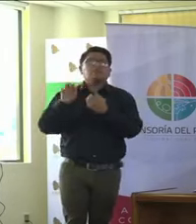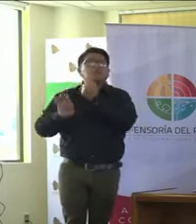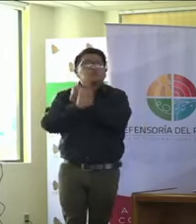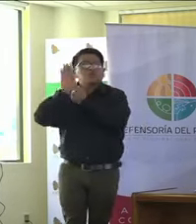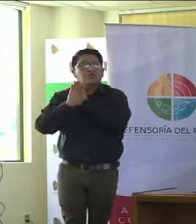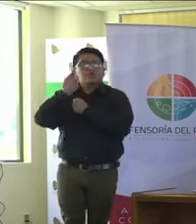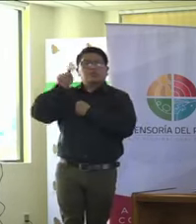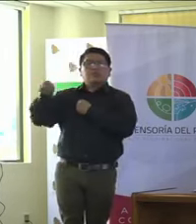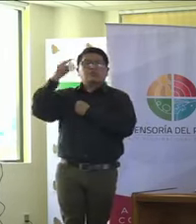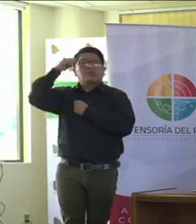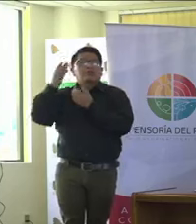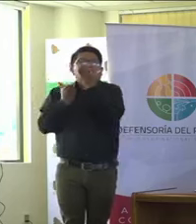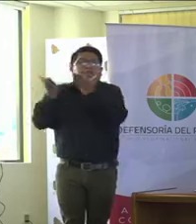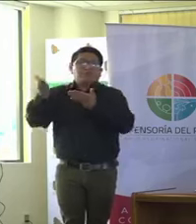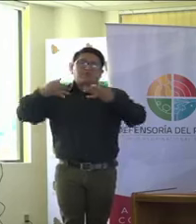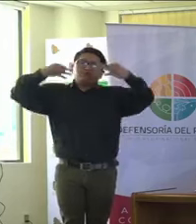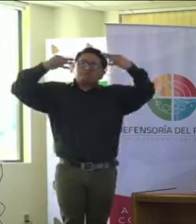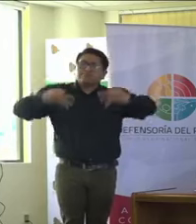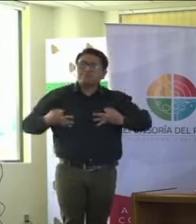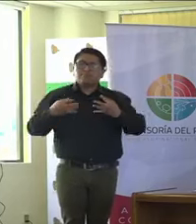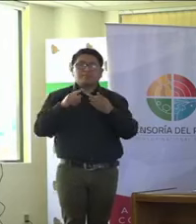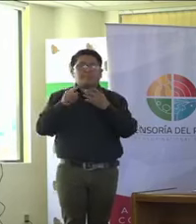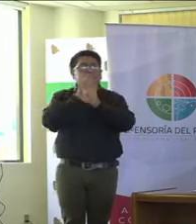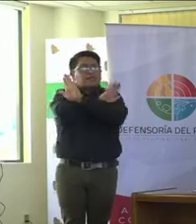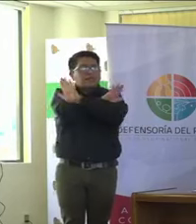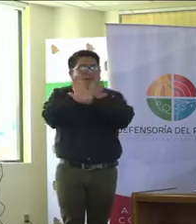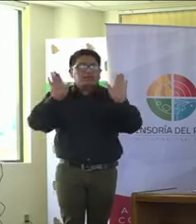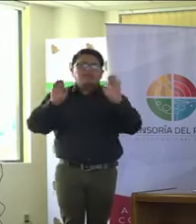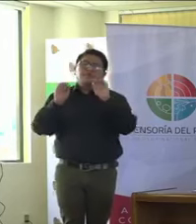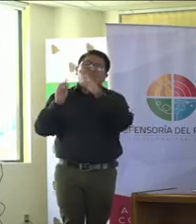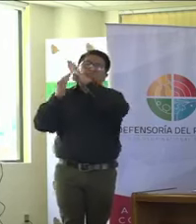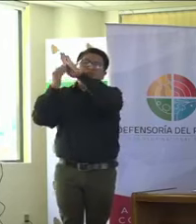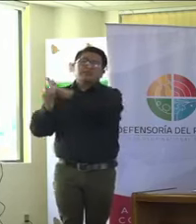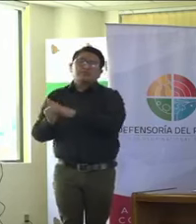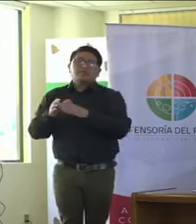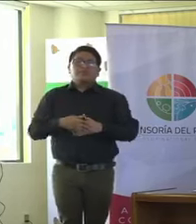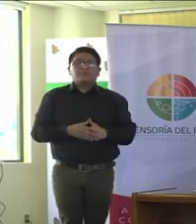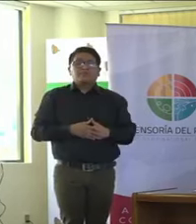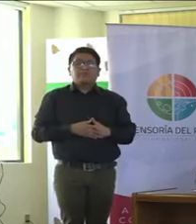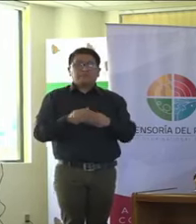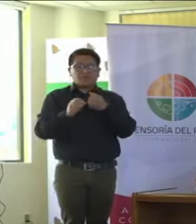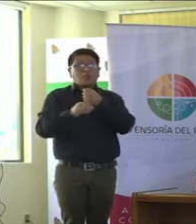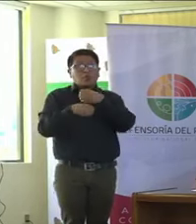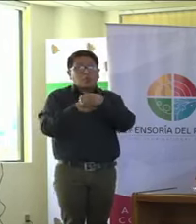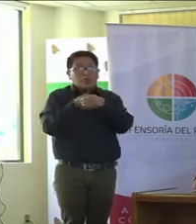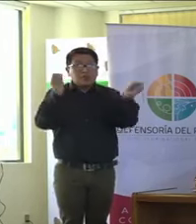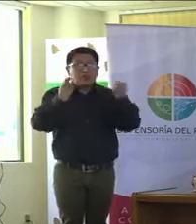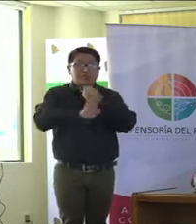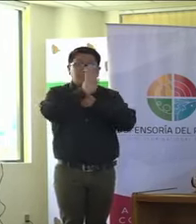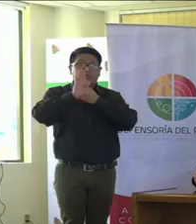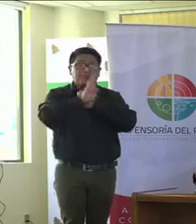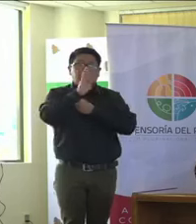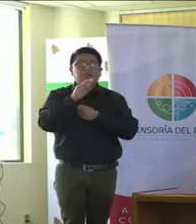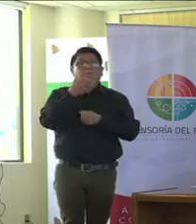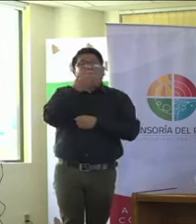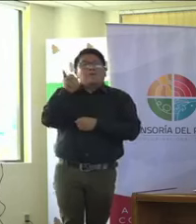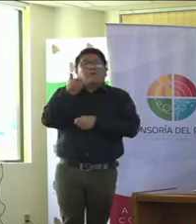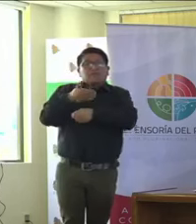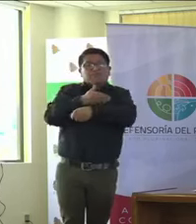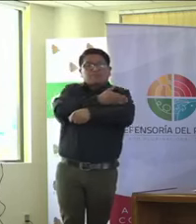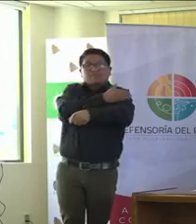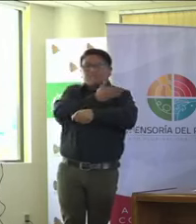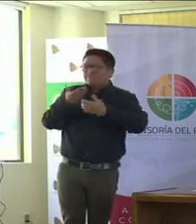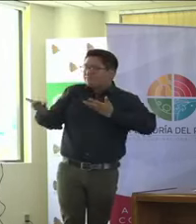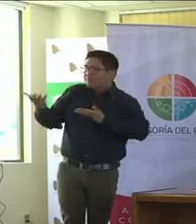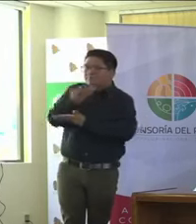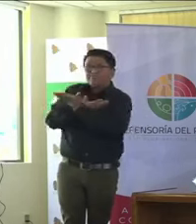calidad, calidez y sin discriminación. El defensor del paciente permite mejorar la relación entre médico y paciente.